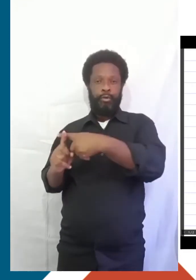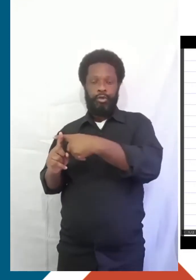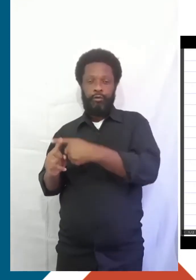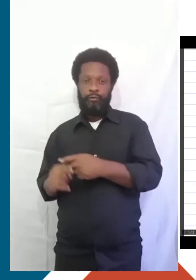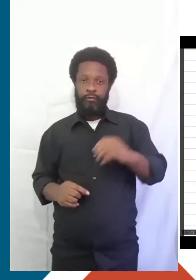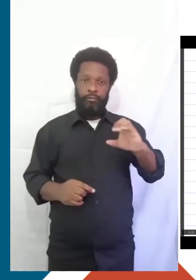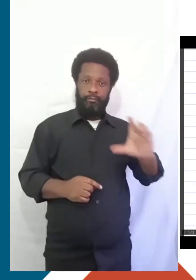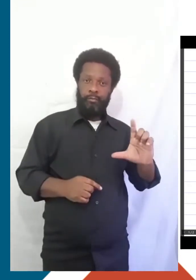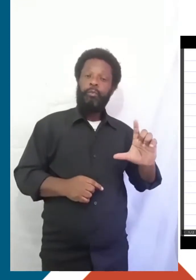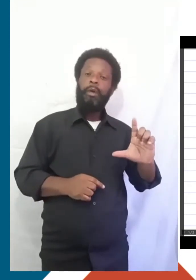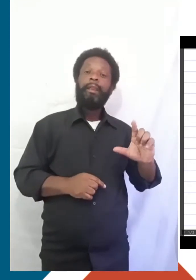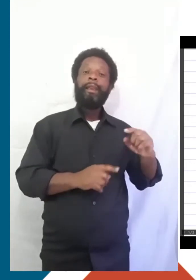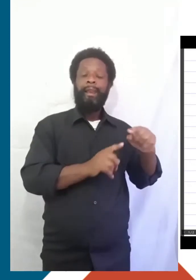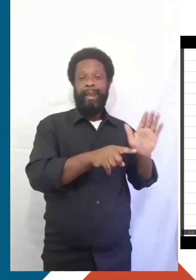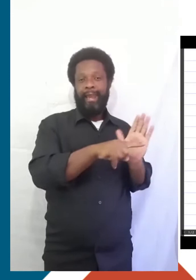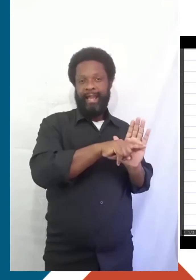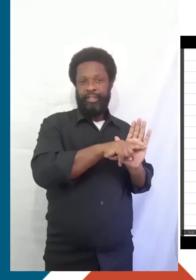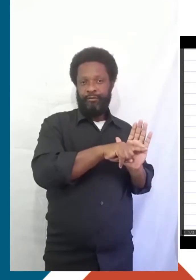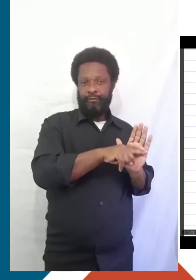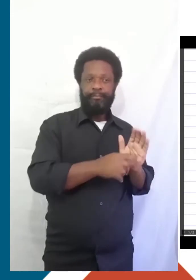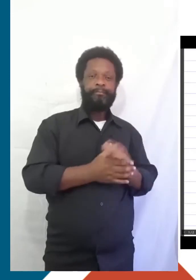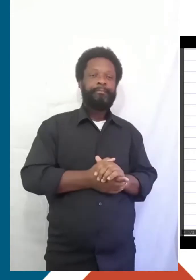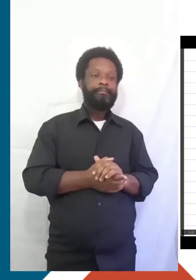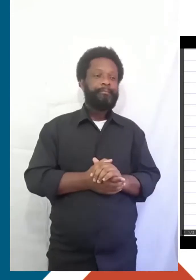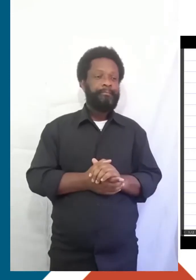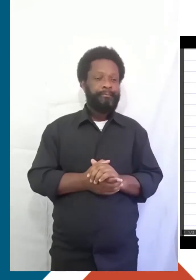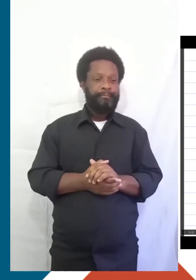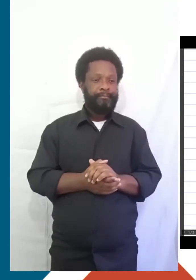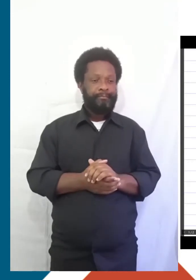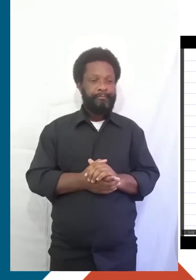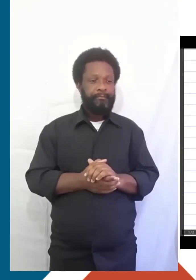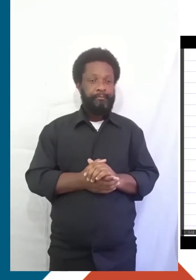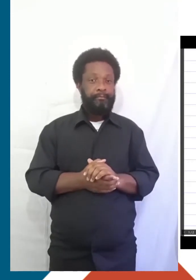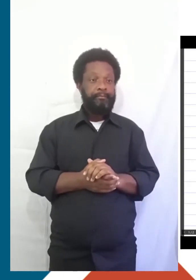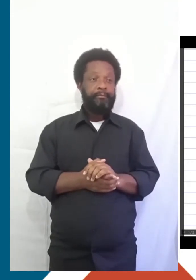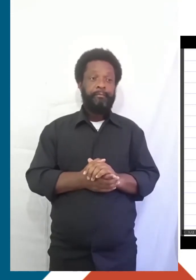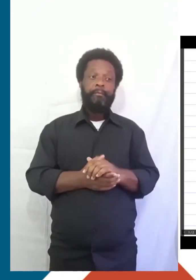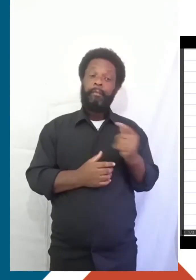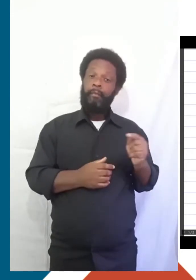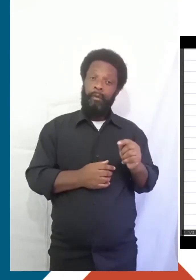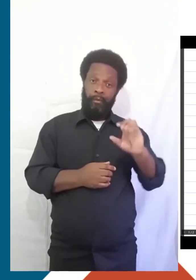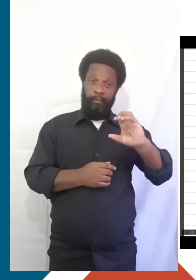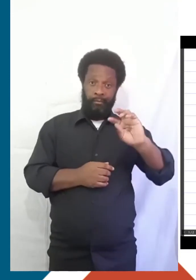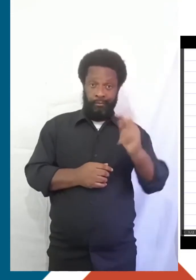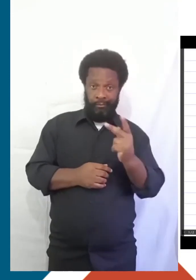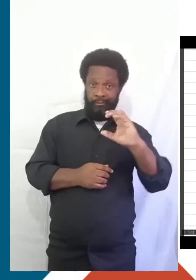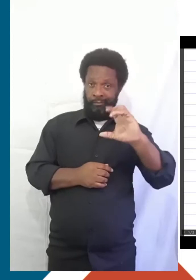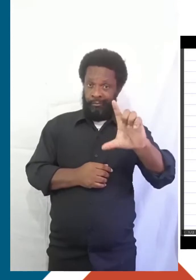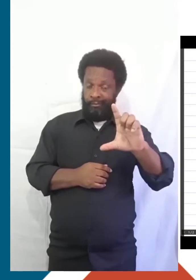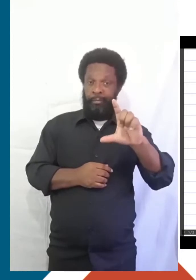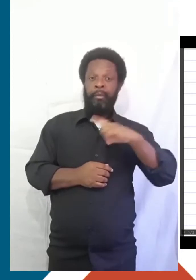polo positivo e o cloro com um polo negativo. Dessa vez eu acertei. E